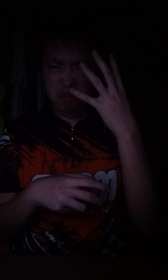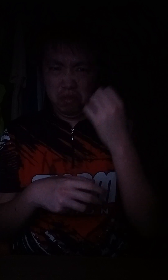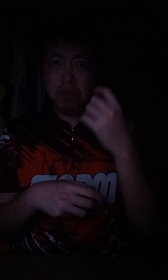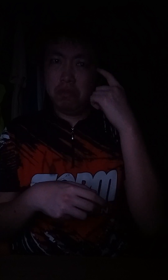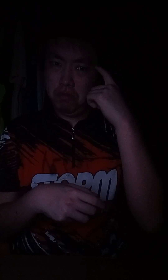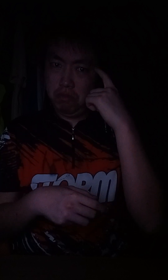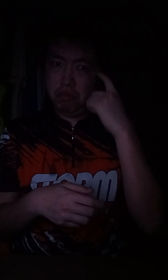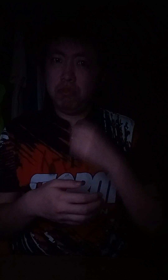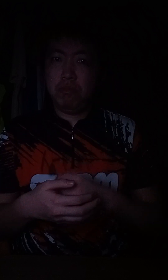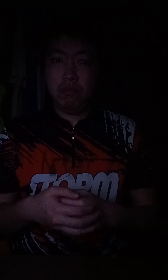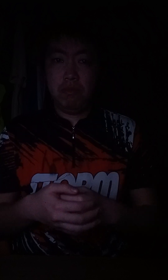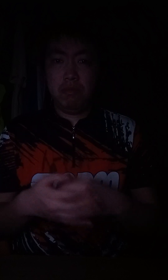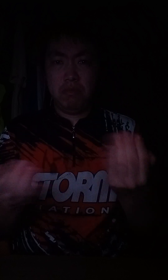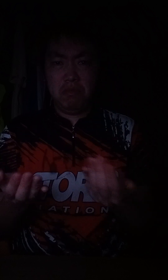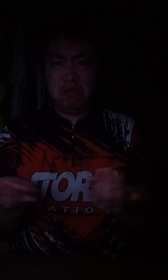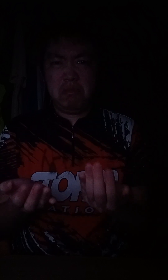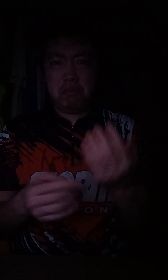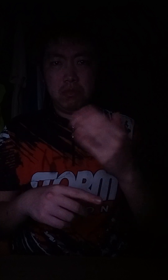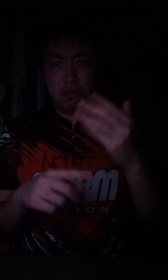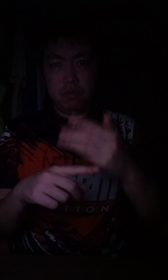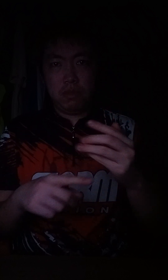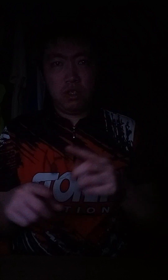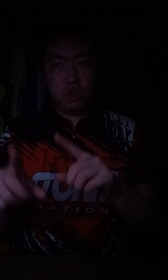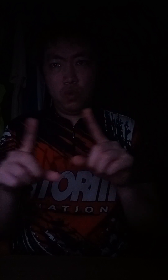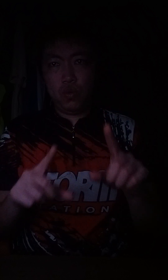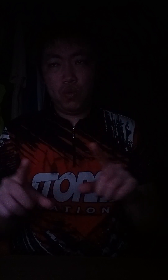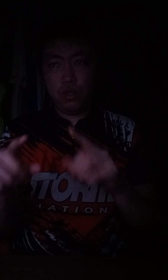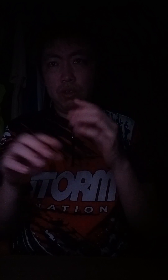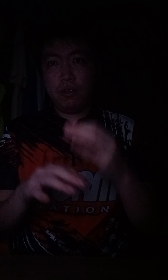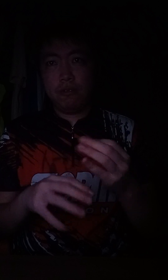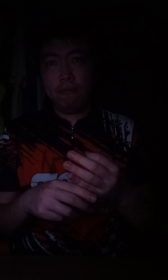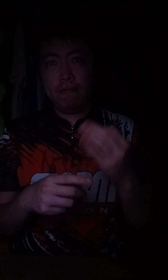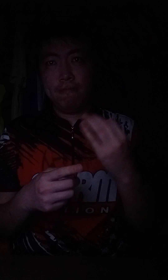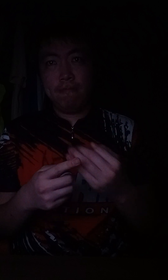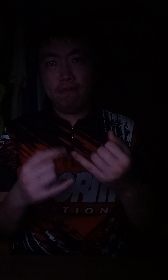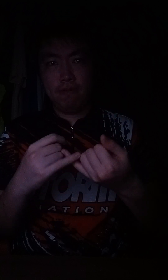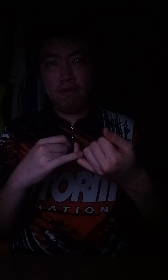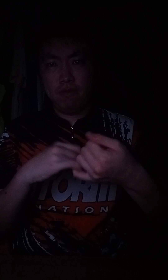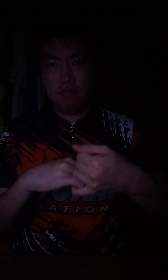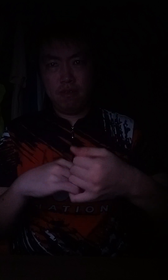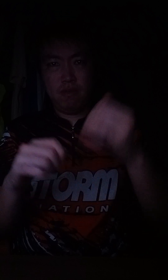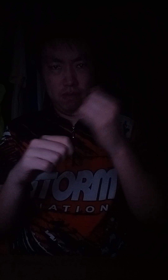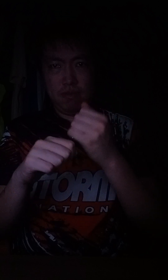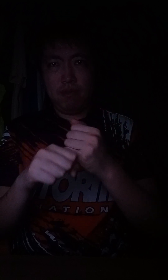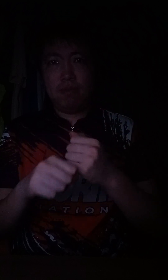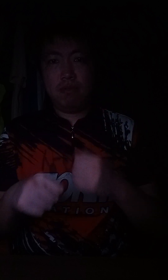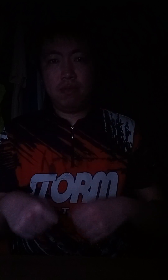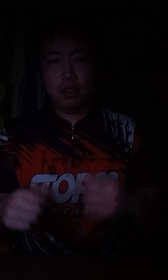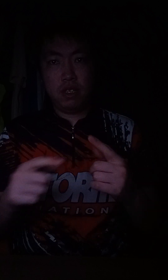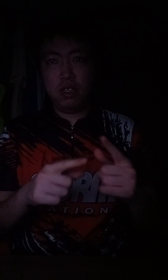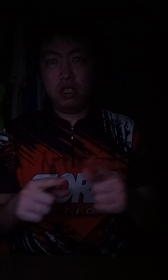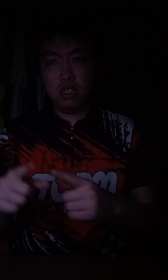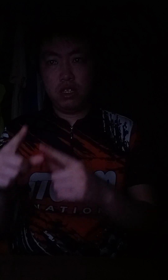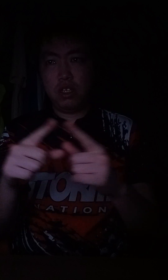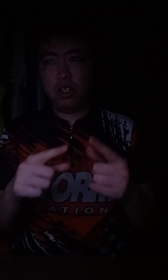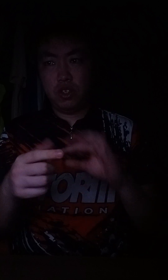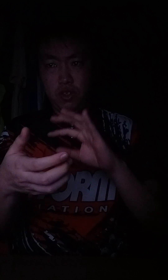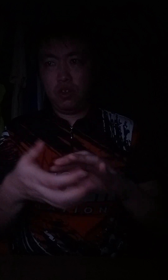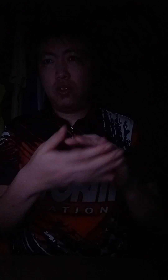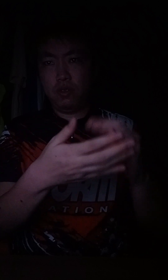들었습니다. 혹시 모르니까 앞으로 공중 화장실 갈 때는 화장지 꼼꼼하게 살펴보시고요. 가능하면 휴지를 따로 챙기는 게 안전할